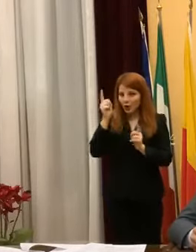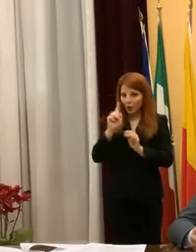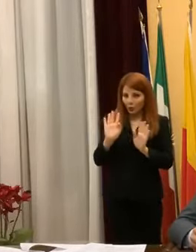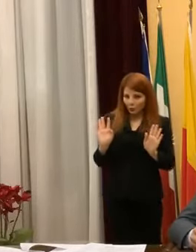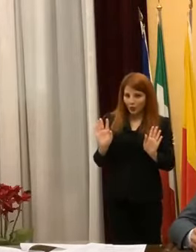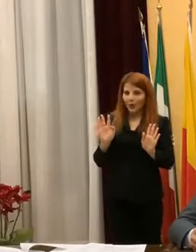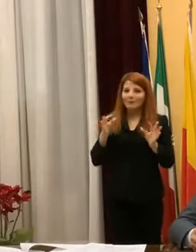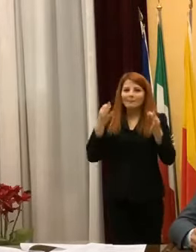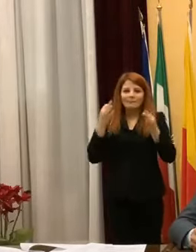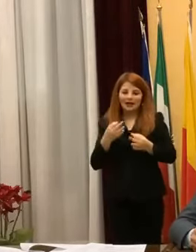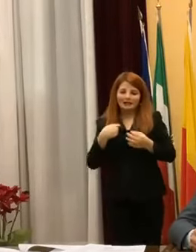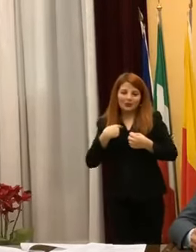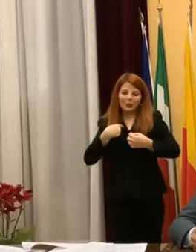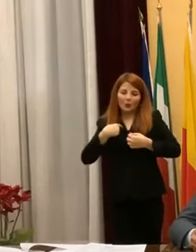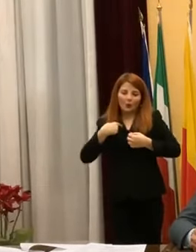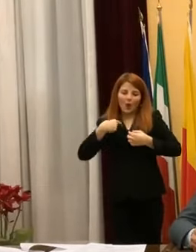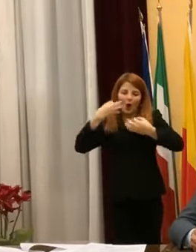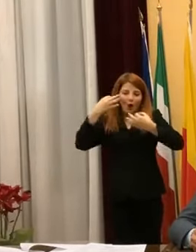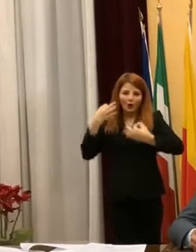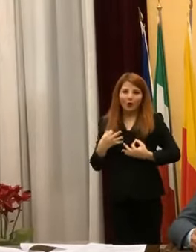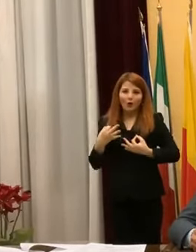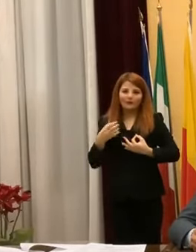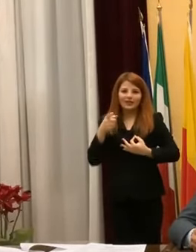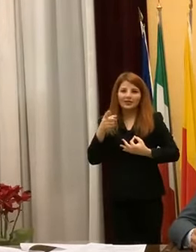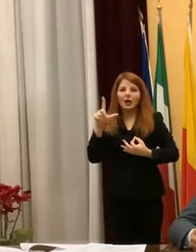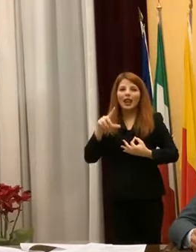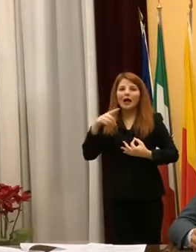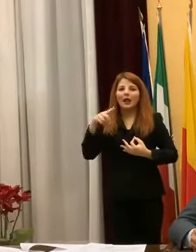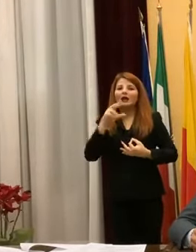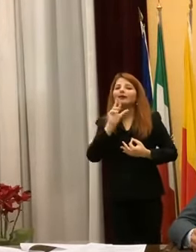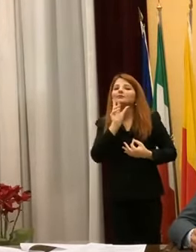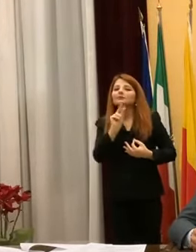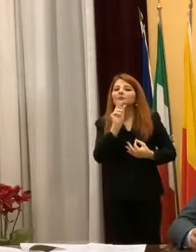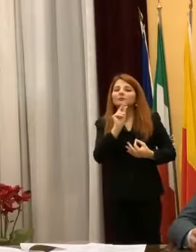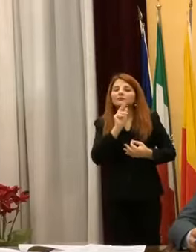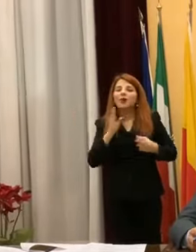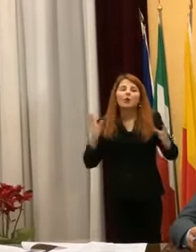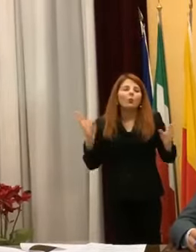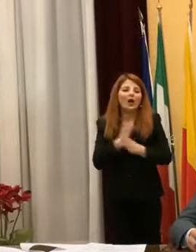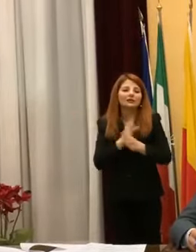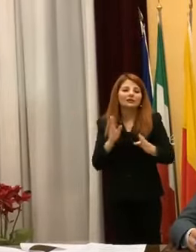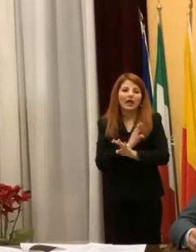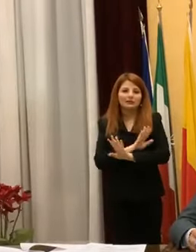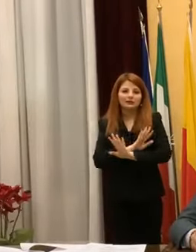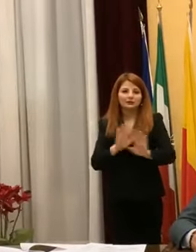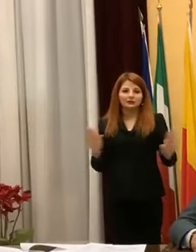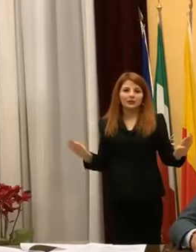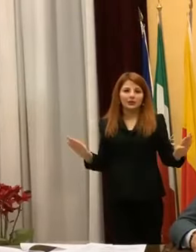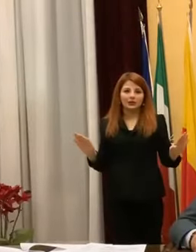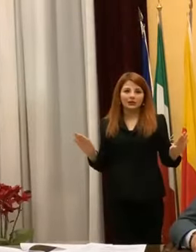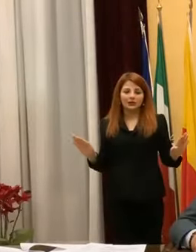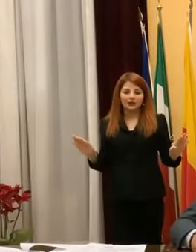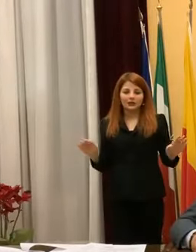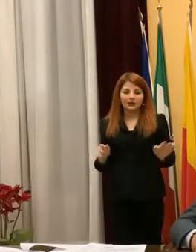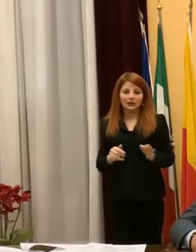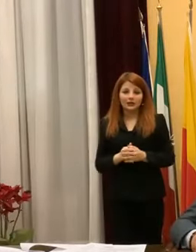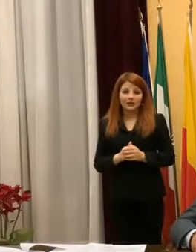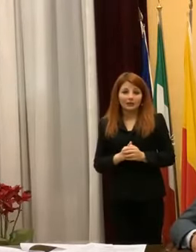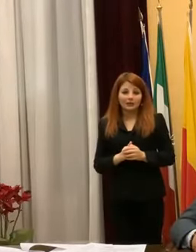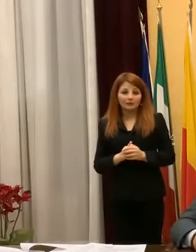momento si è suicidato con le sue mani. E quindi che è successo dopo il 5 di febbraio? De Luca non